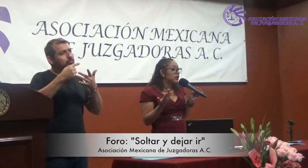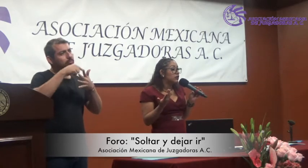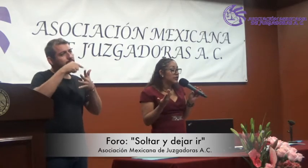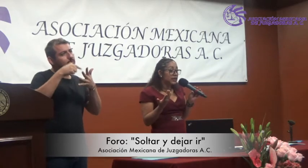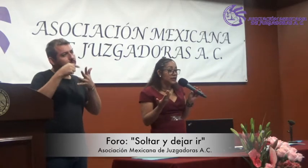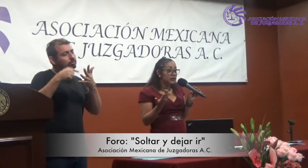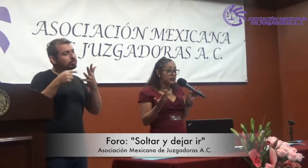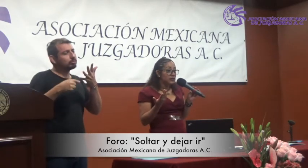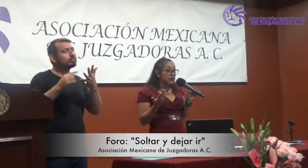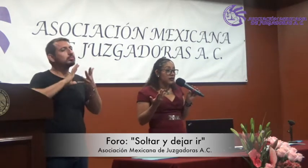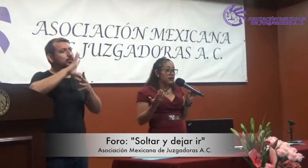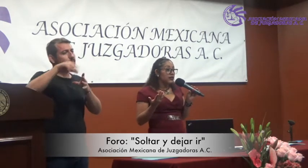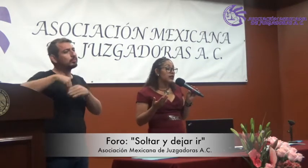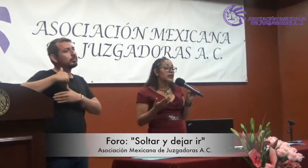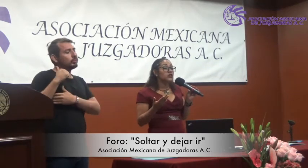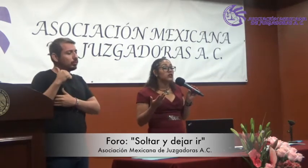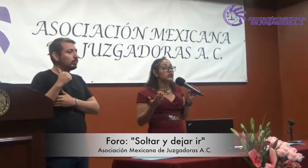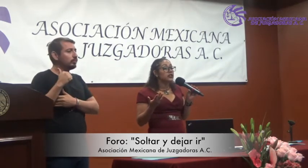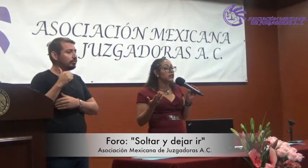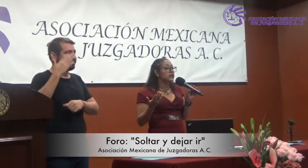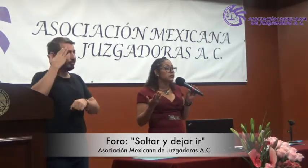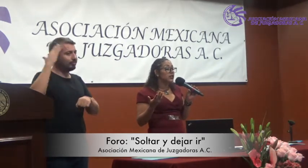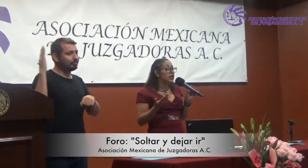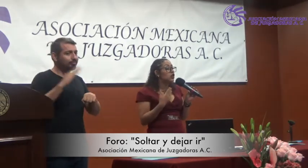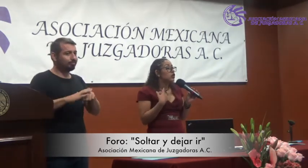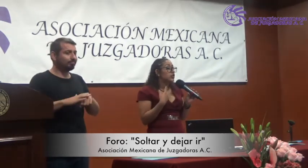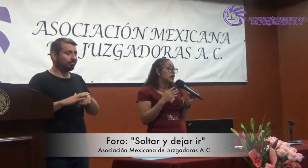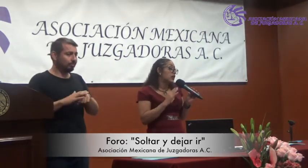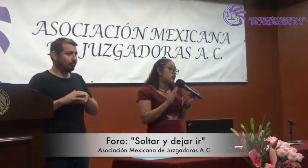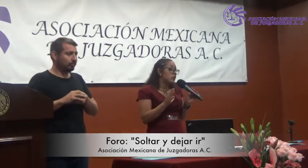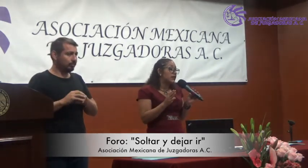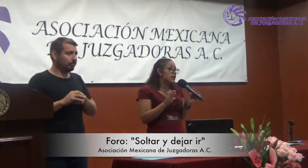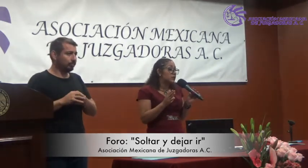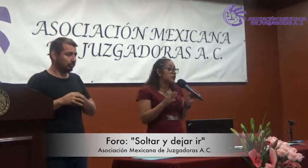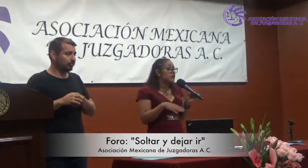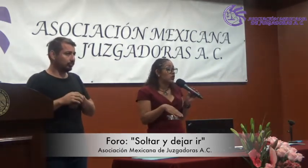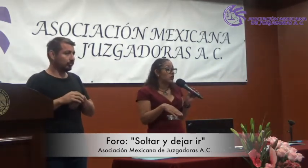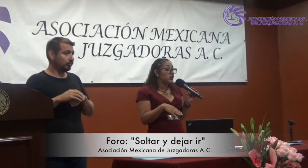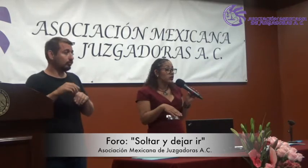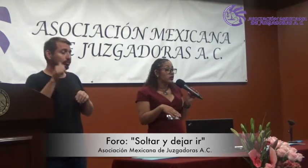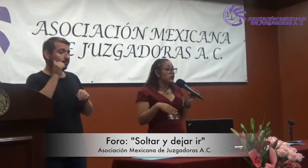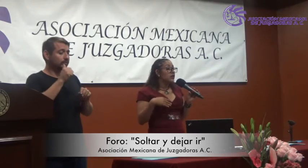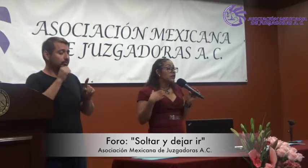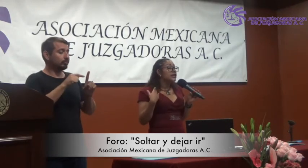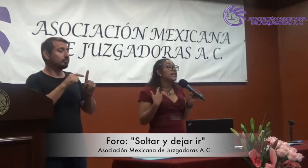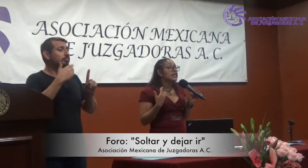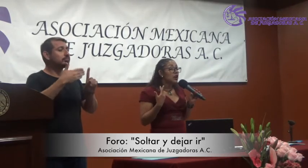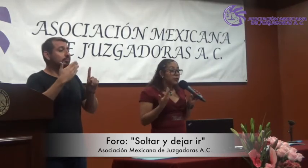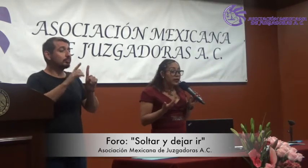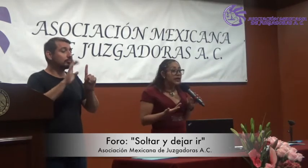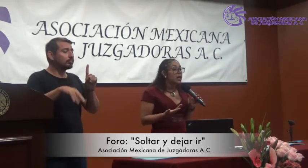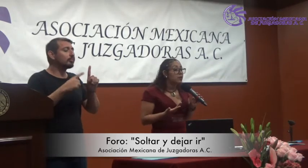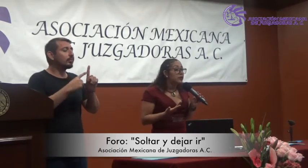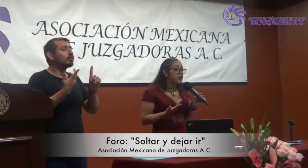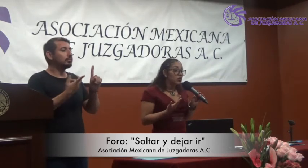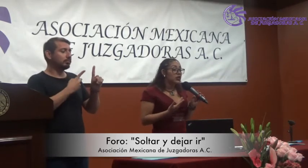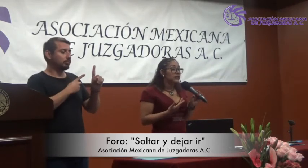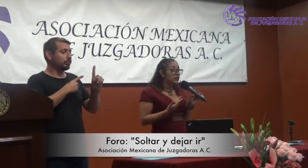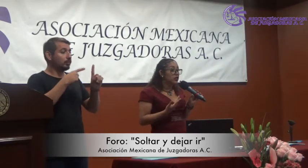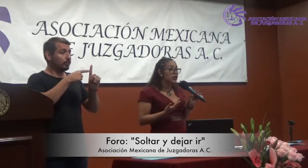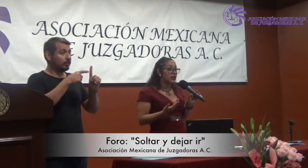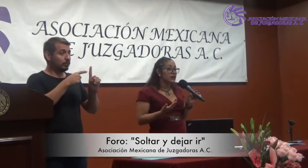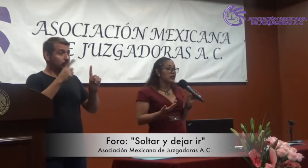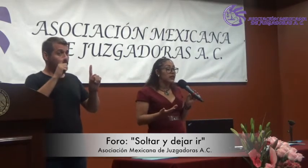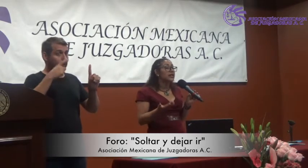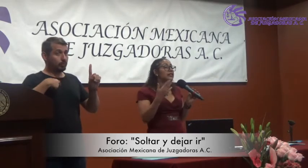de ellos ya no está, y entonces el otro se queda completamente solo. Y tiene que aprender a vivir con